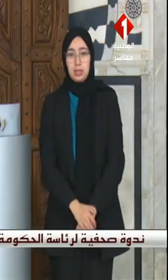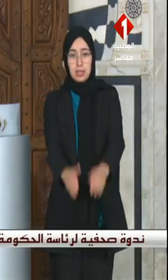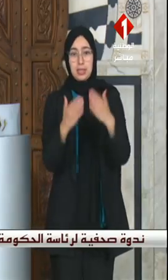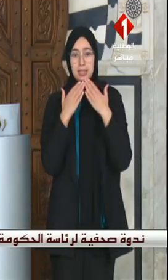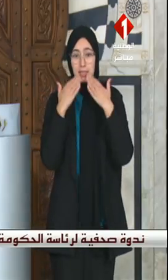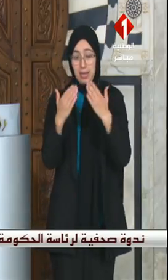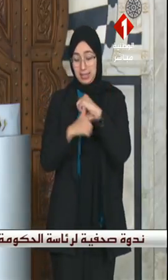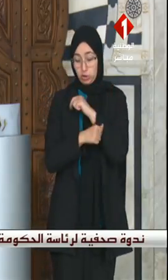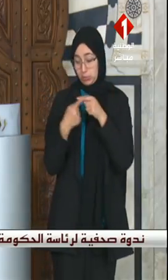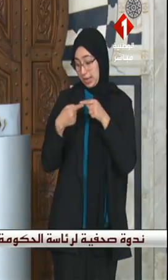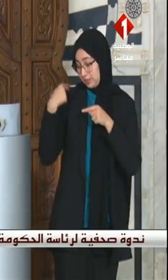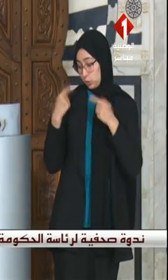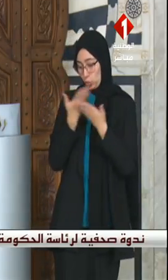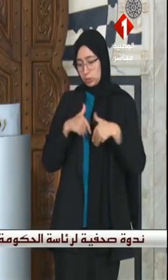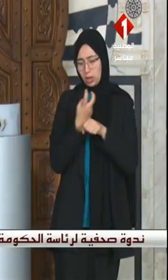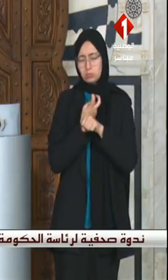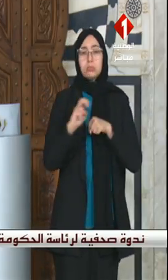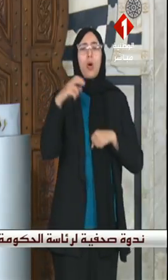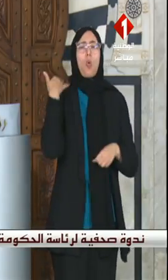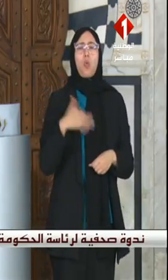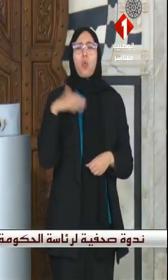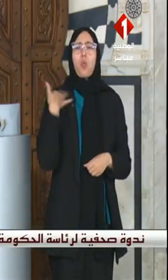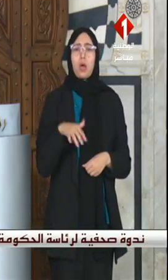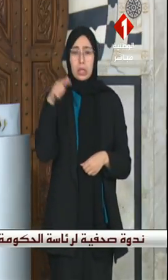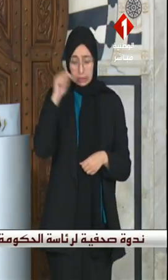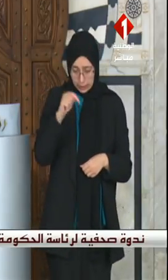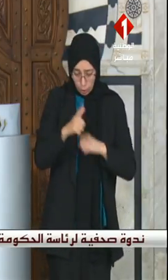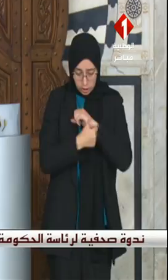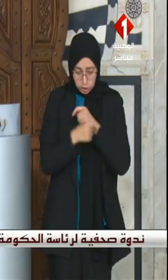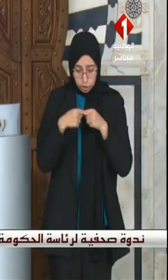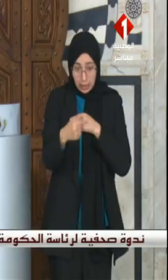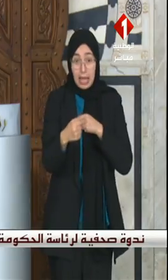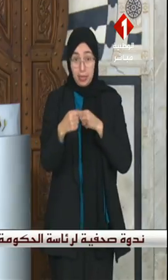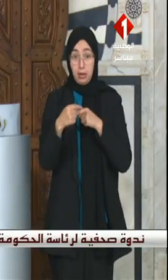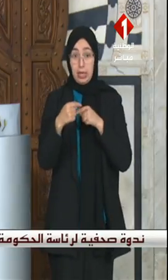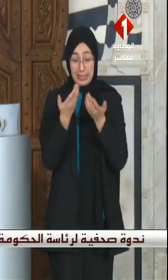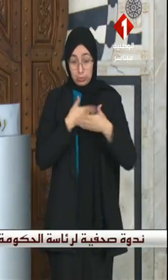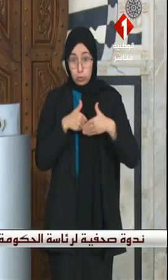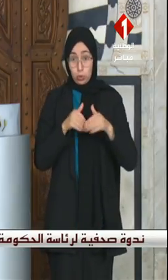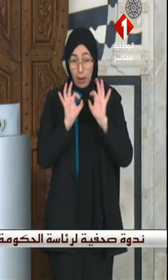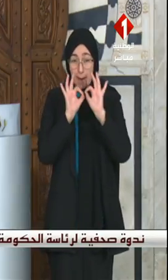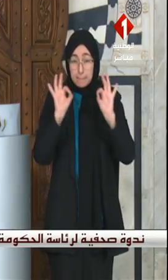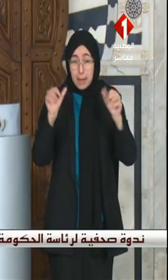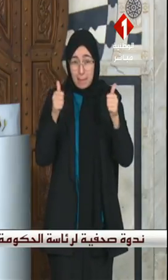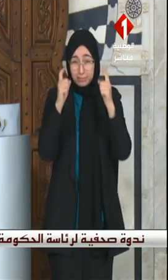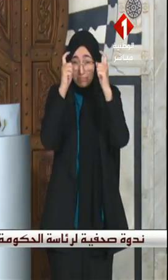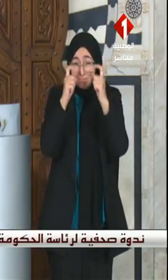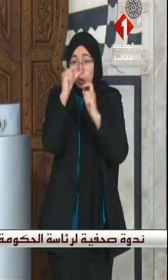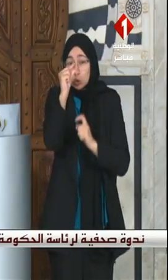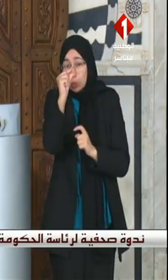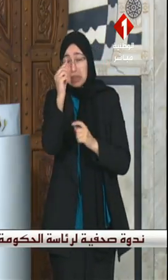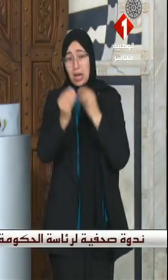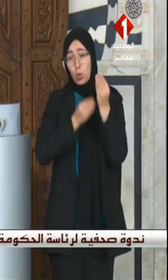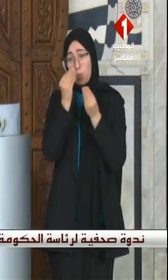الأسبوع اللي فات وصفت الوضع بالخطير جدا، الأسبوع هذايا هل سجلنا استقرار ولو طفيف معناتها تراجع؟ وفي